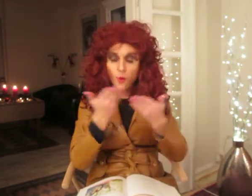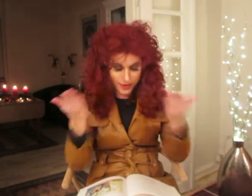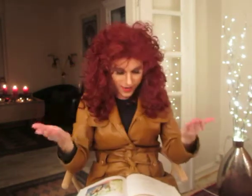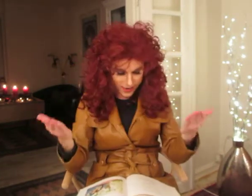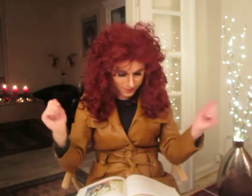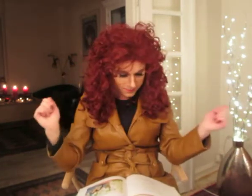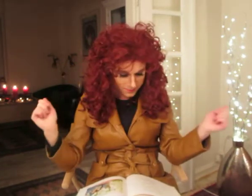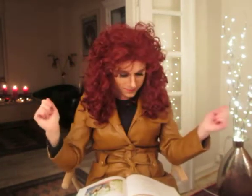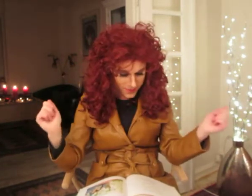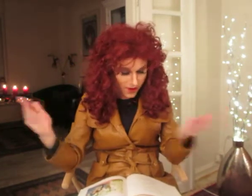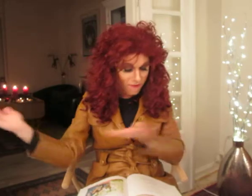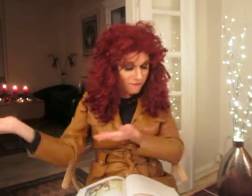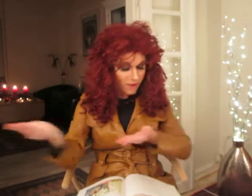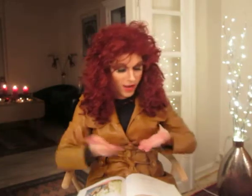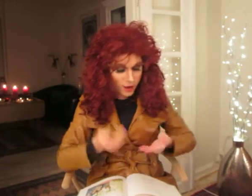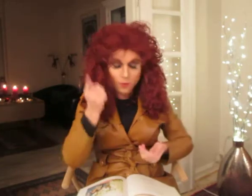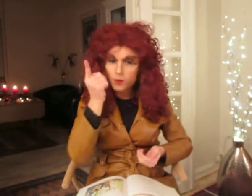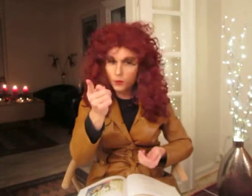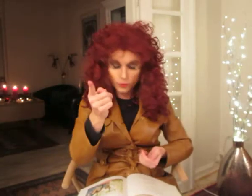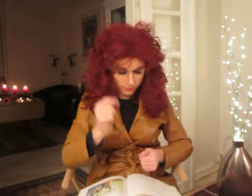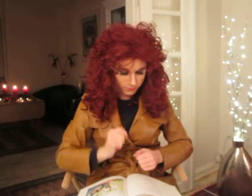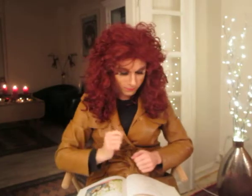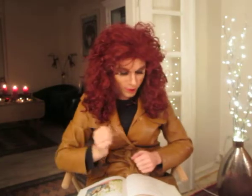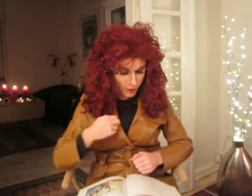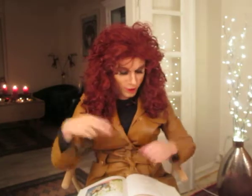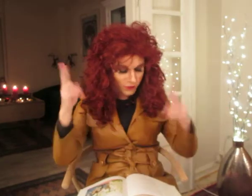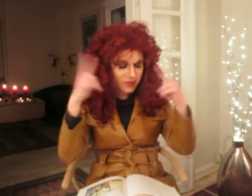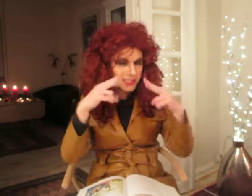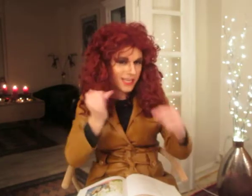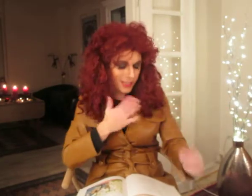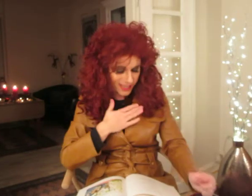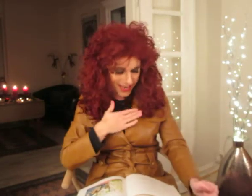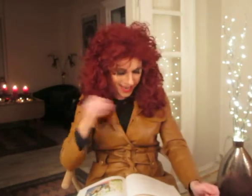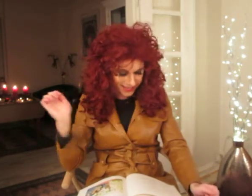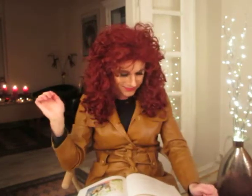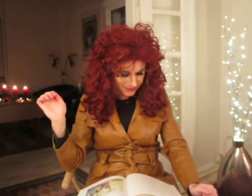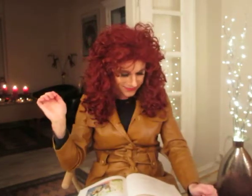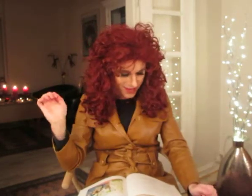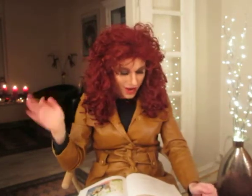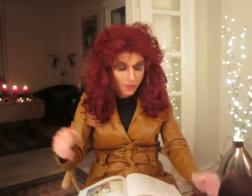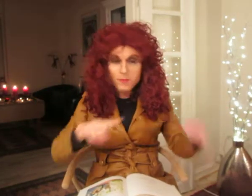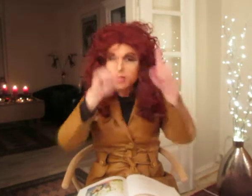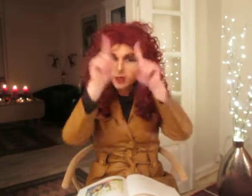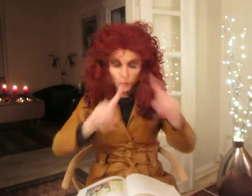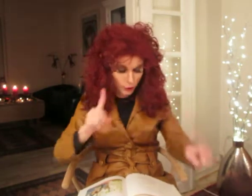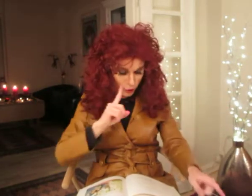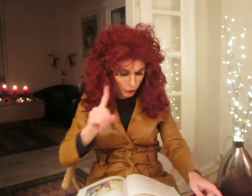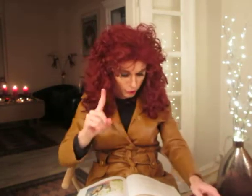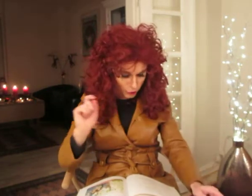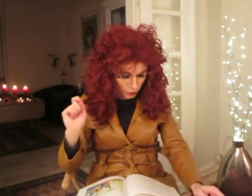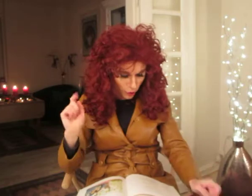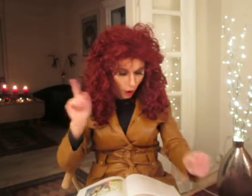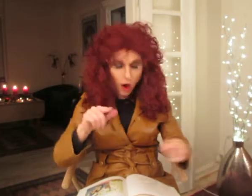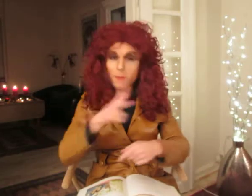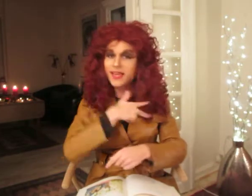dag! Velkommen du! Som vi ser så gerne! Med julelys og med